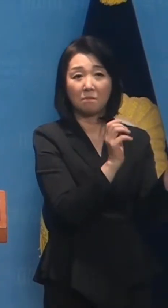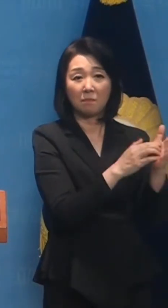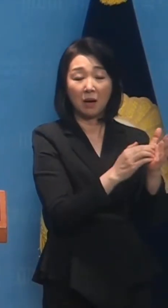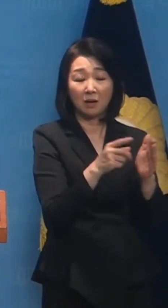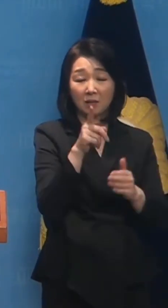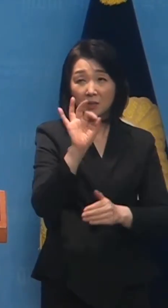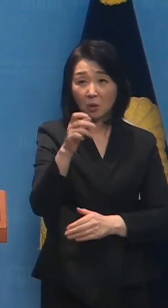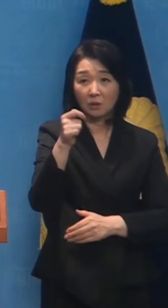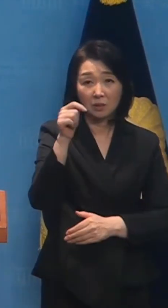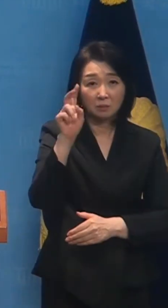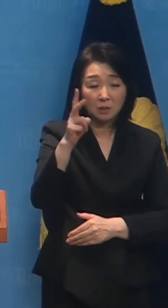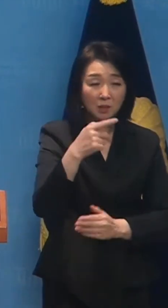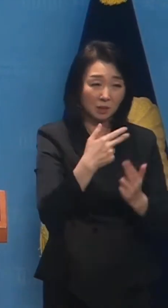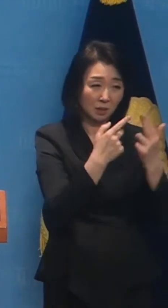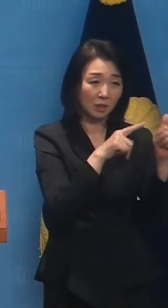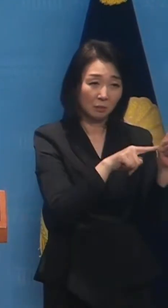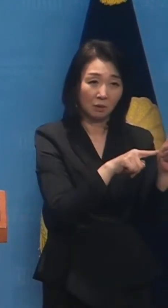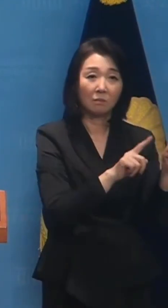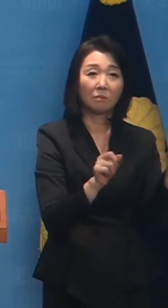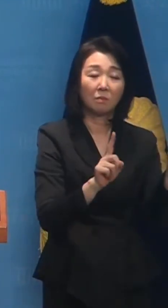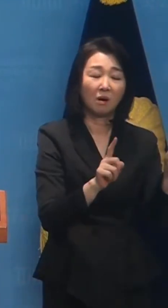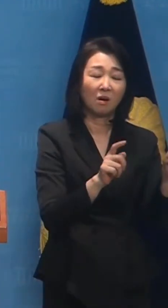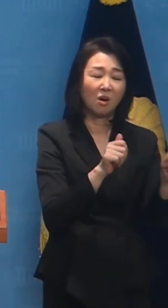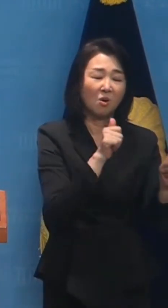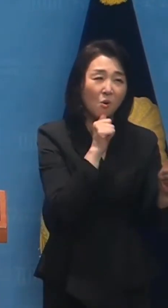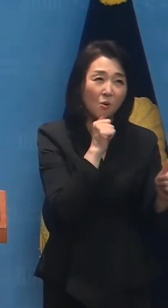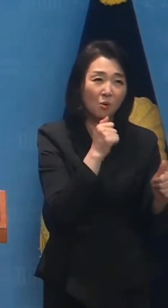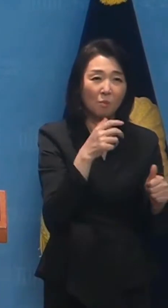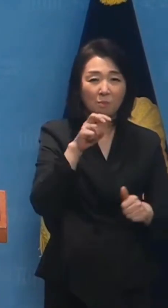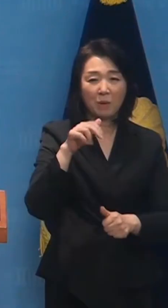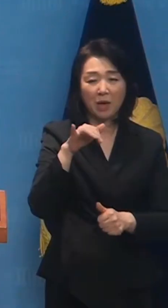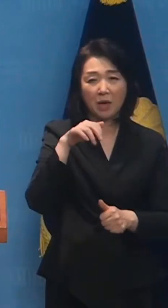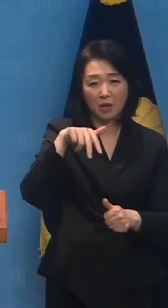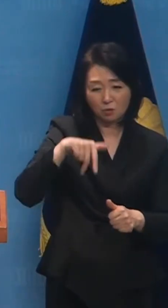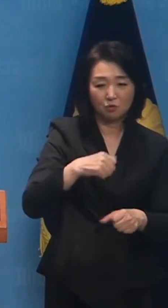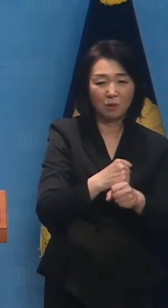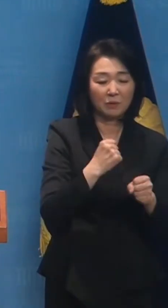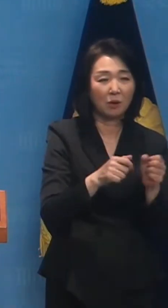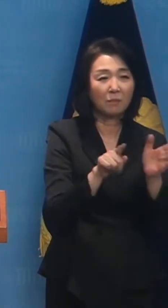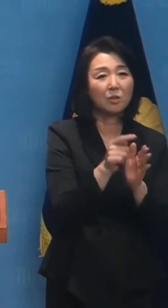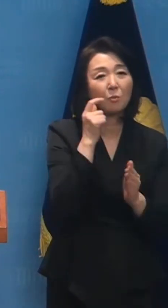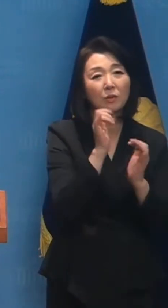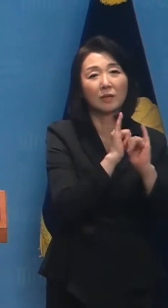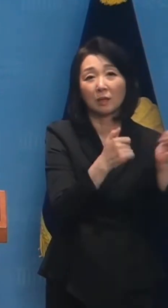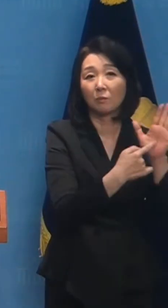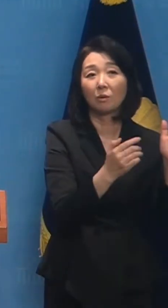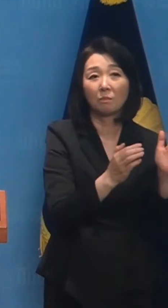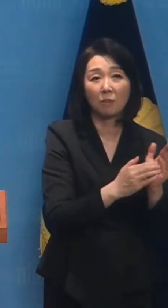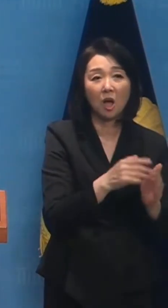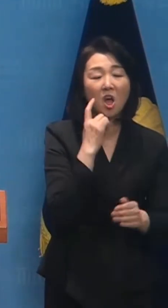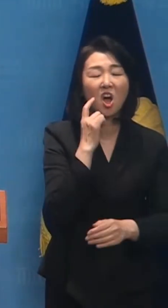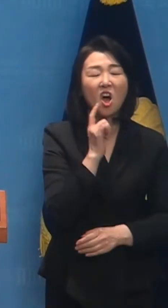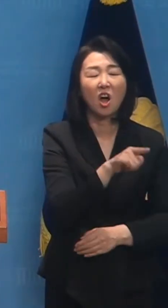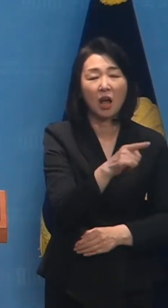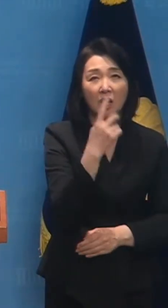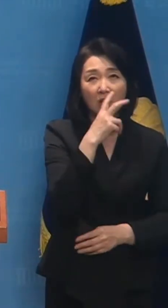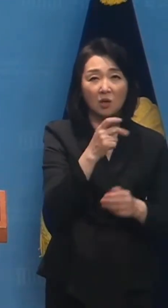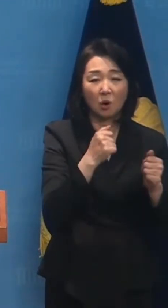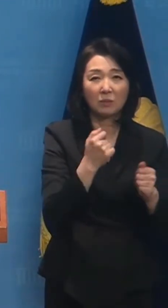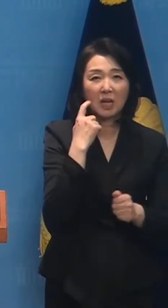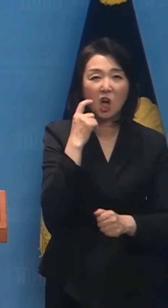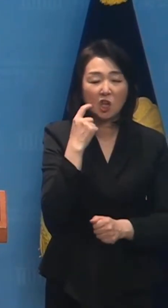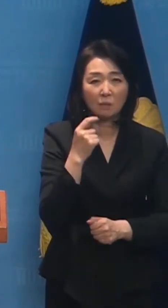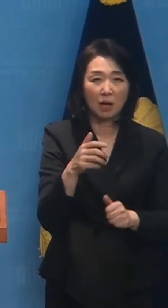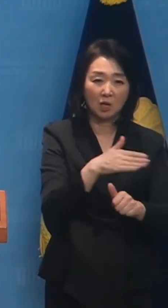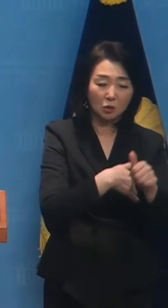성창경 TV는 이재명 후보자를 콩으로 매주를 쓴다 해도 못 믿을 사람이라며 표현하며 거짓말, 검사 사칭,